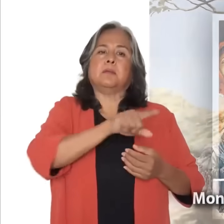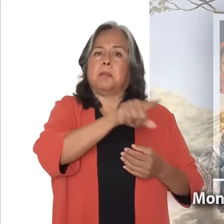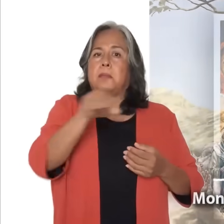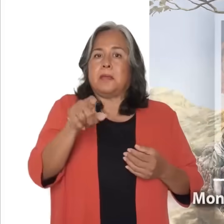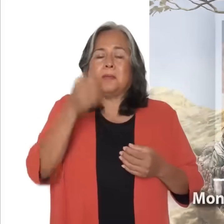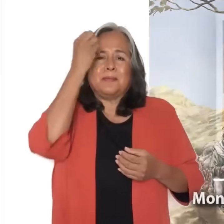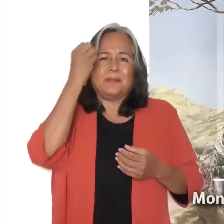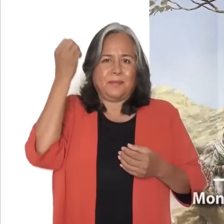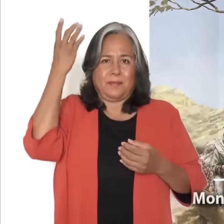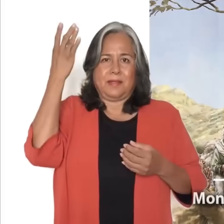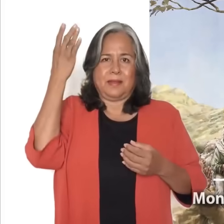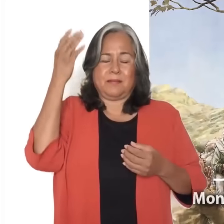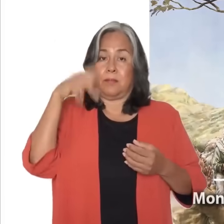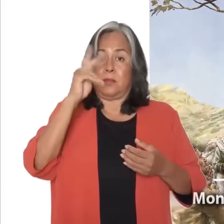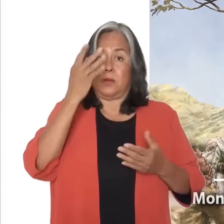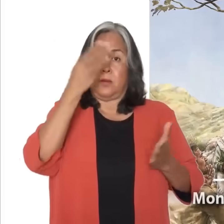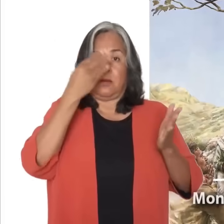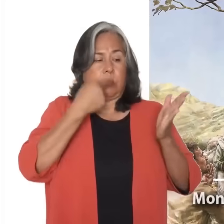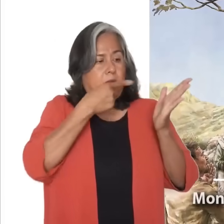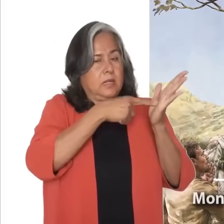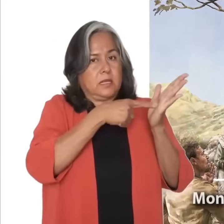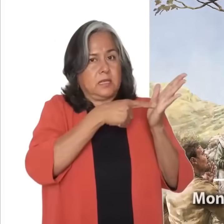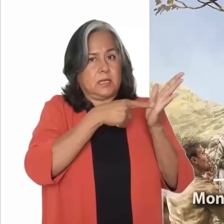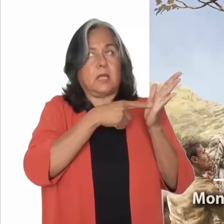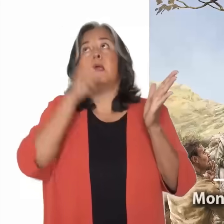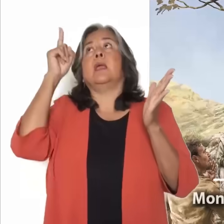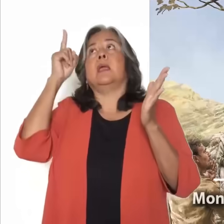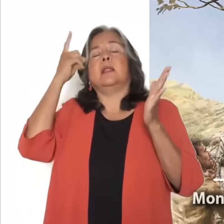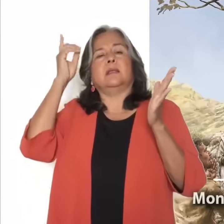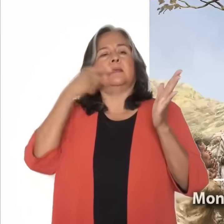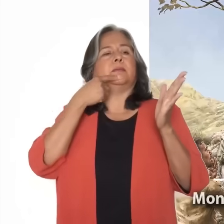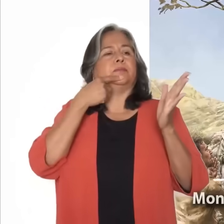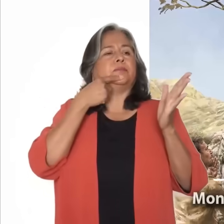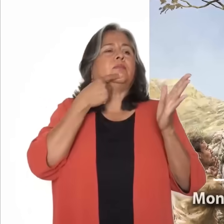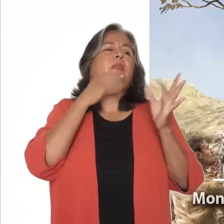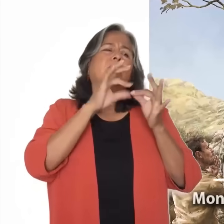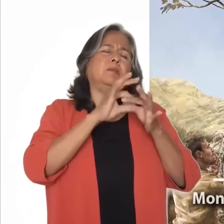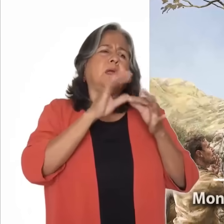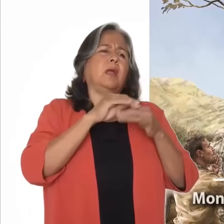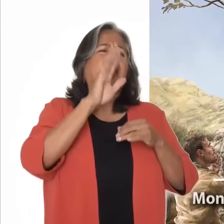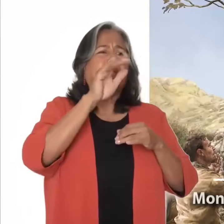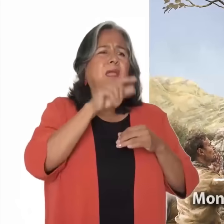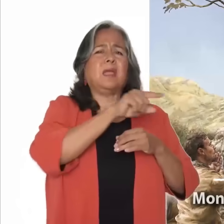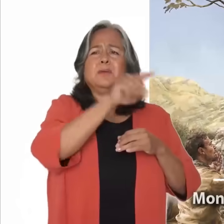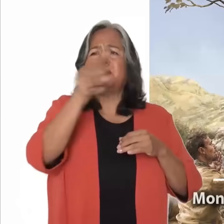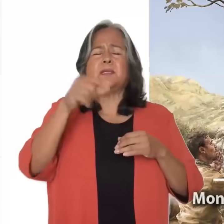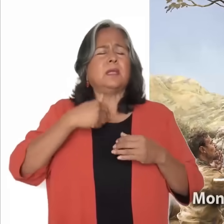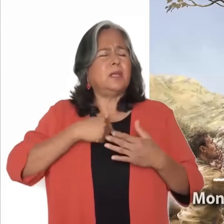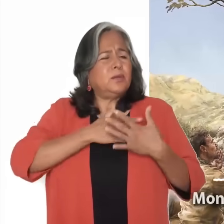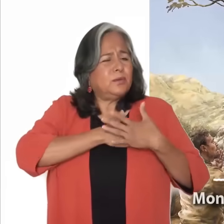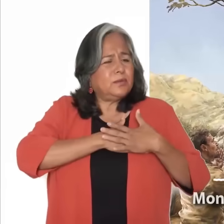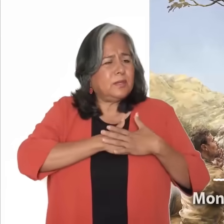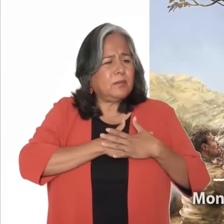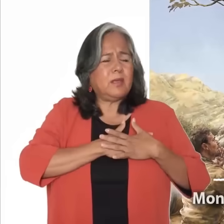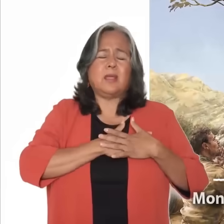recuerda con palabras tiernas. Yo lo amé, le enseñé a andar, lo atraías a mí con los